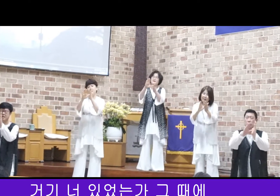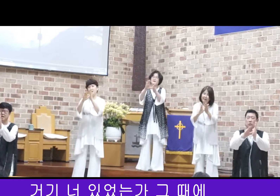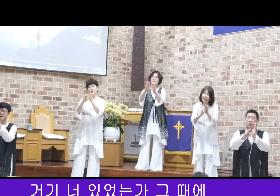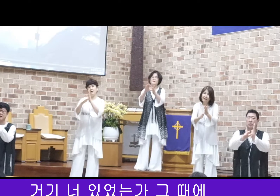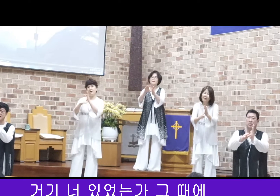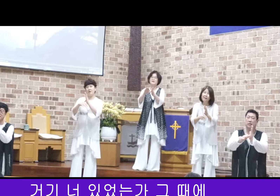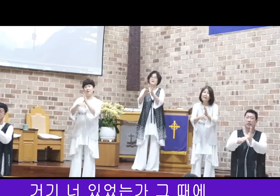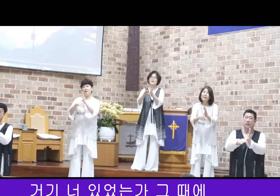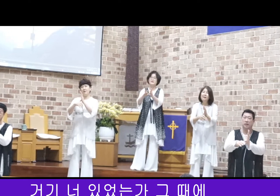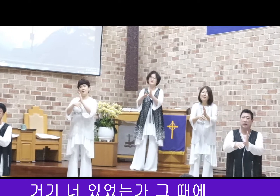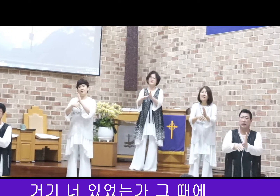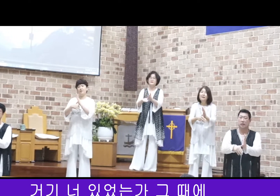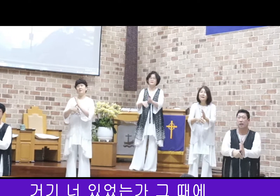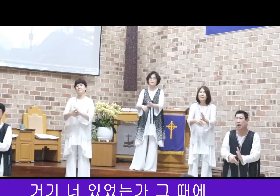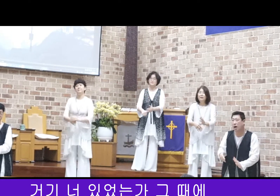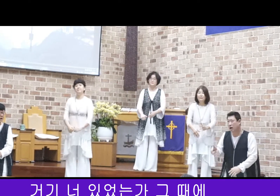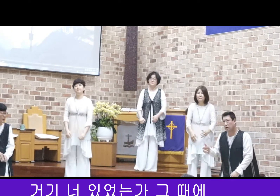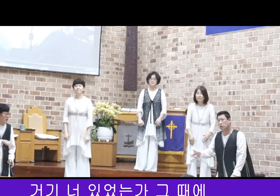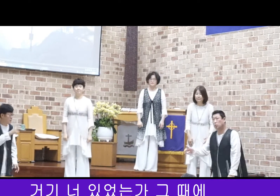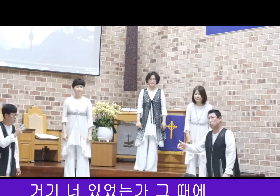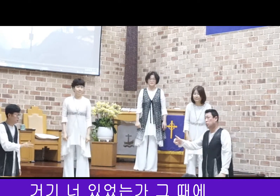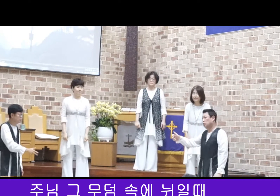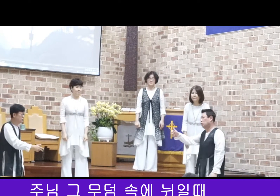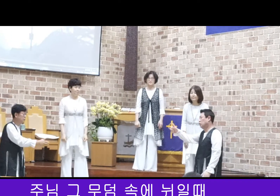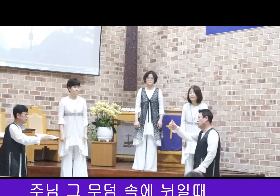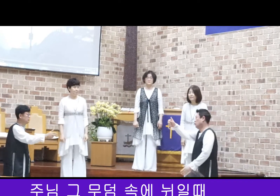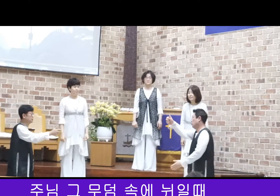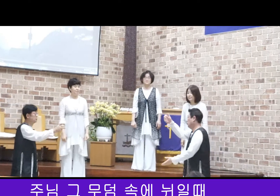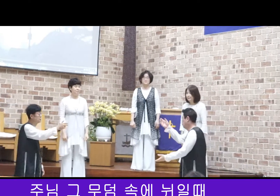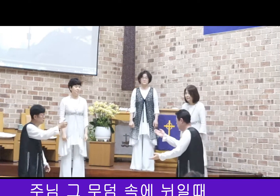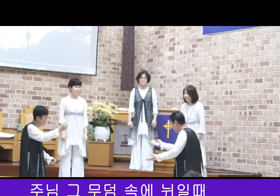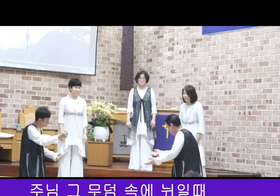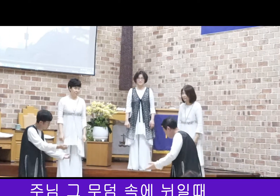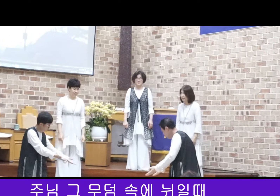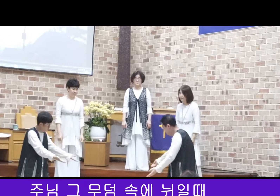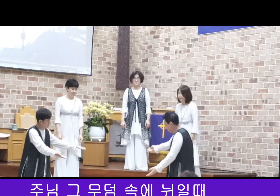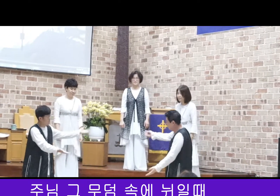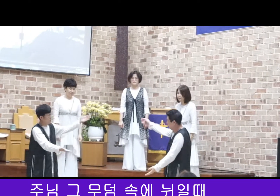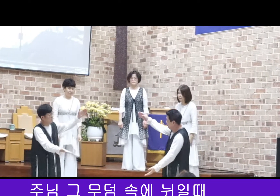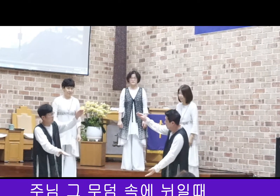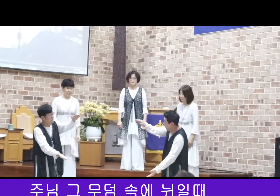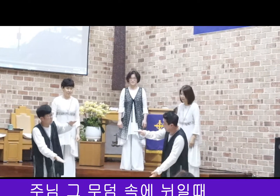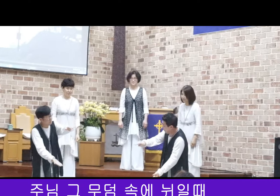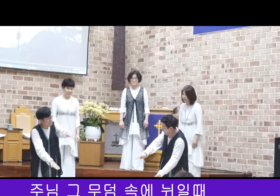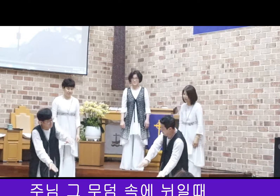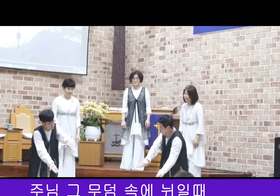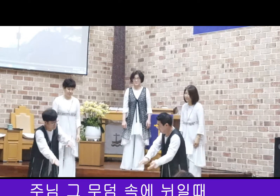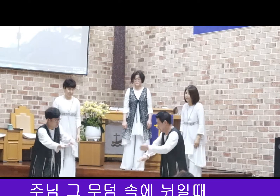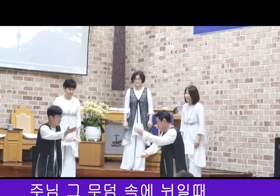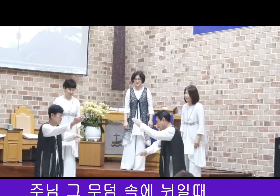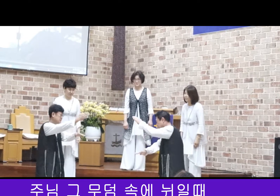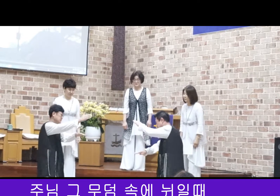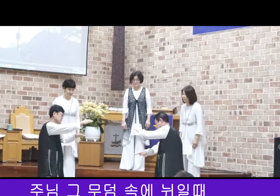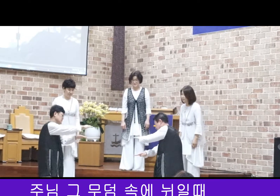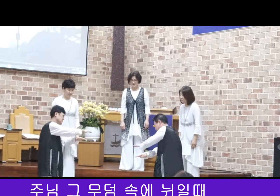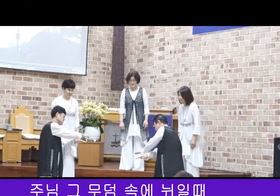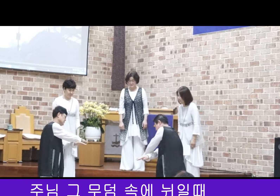그때에 주님 그 무덤 속에 누일